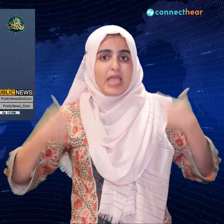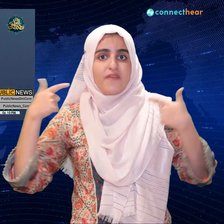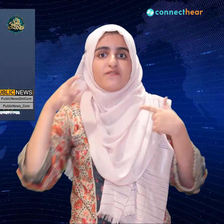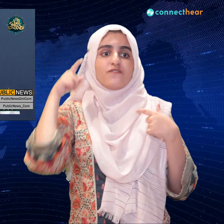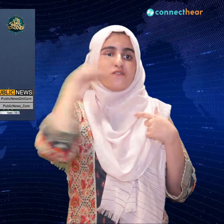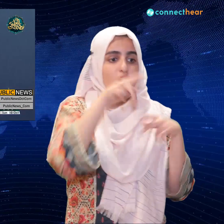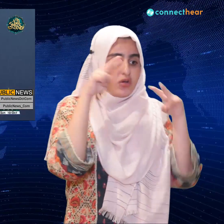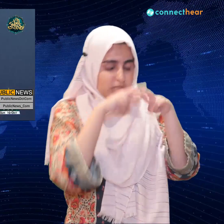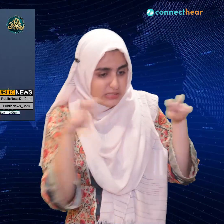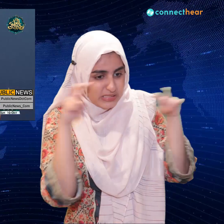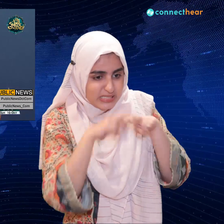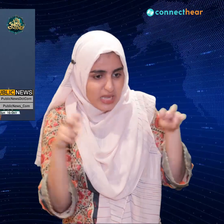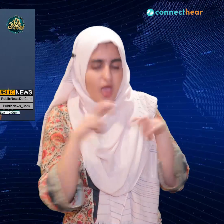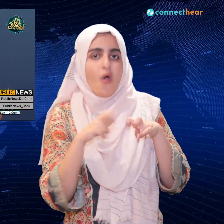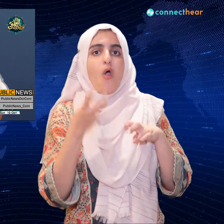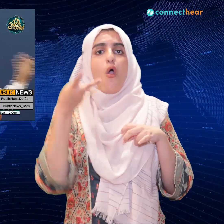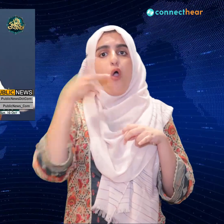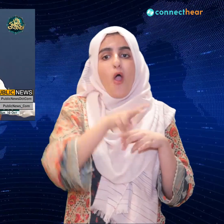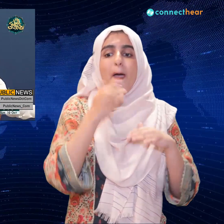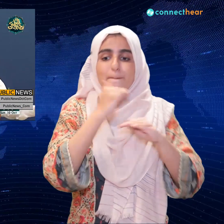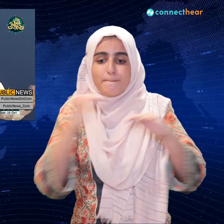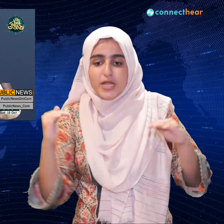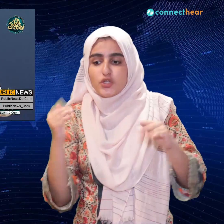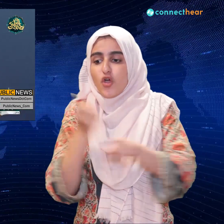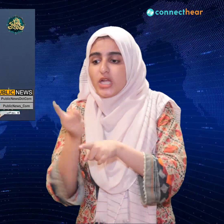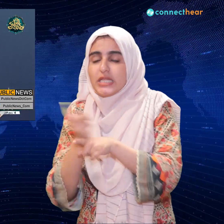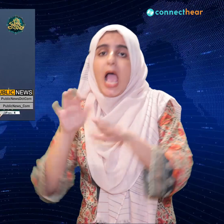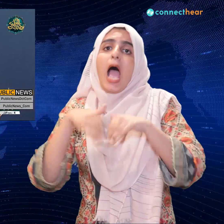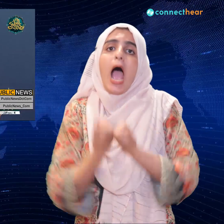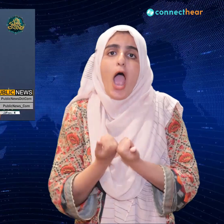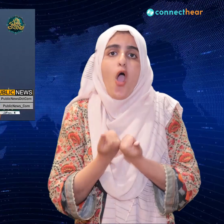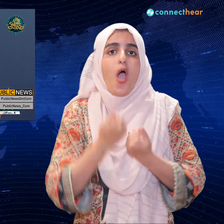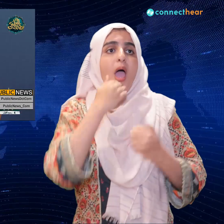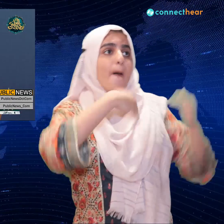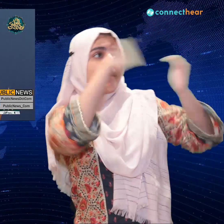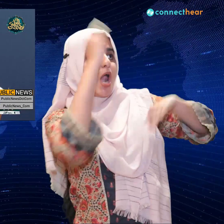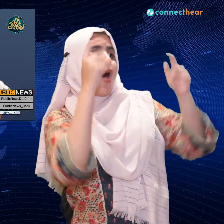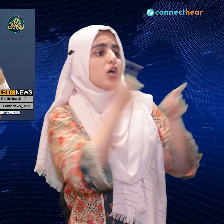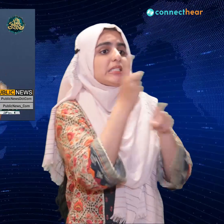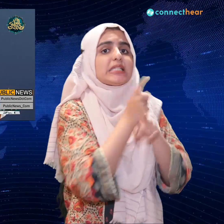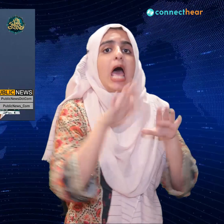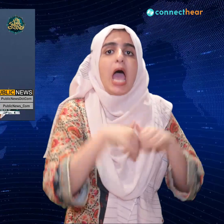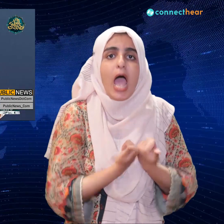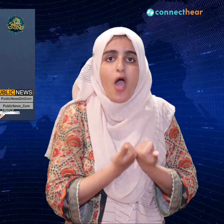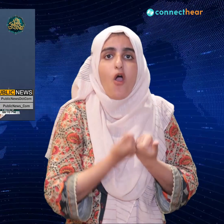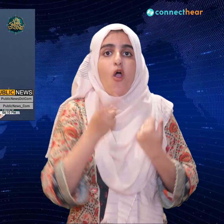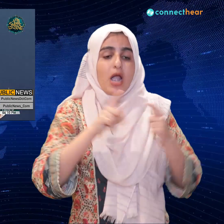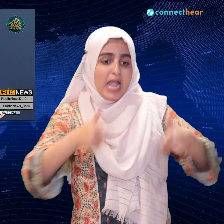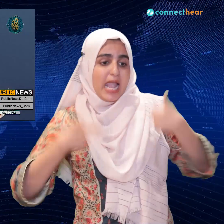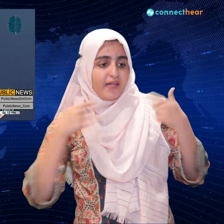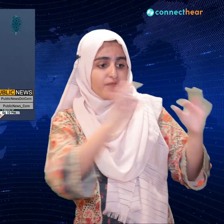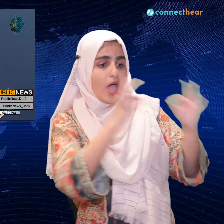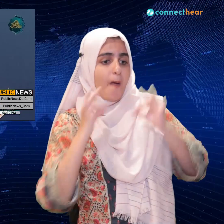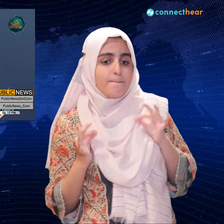اللہ علیہ وسلم کی زندگی، بچوں کو کیا پڑھانی ہے، بڑوں کو کیا پڑھانی ہے، کیسے اپنی زندگی میں لے کے آنی ہے، ان